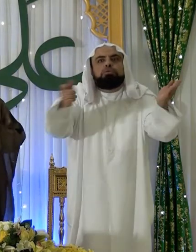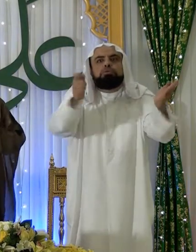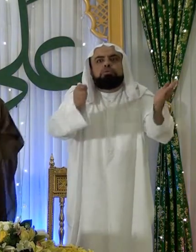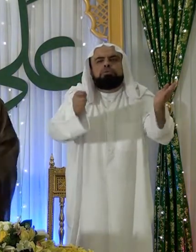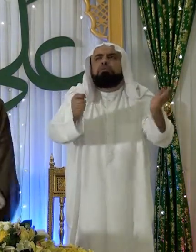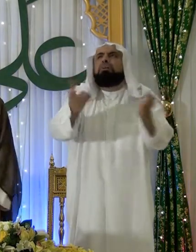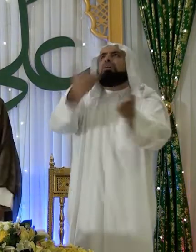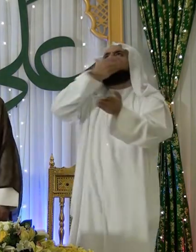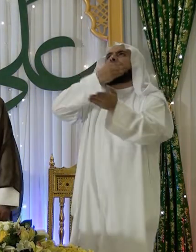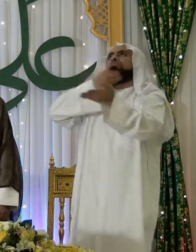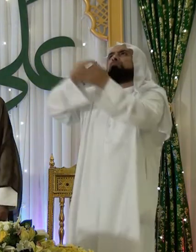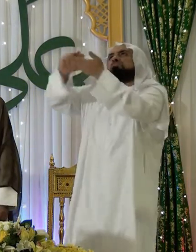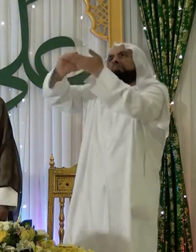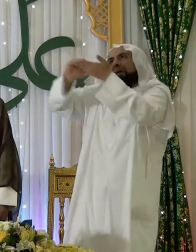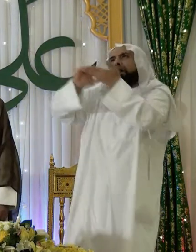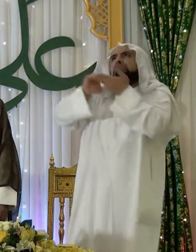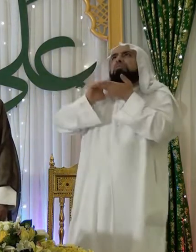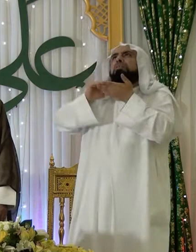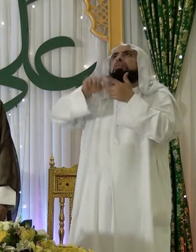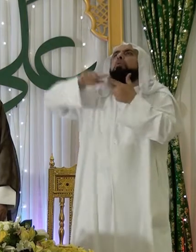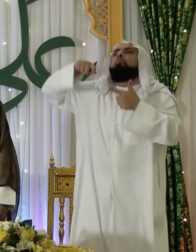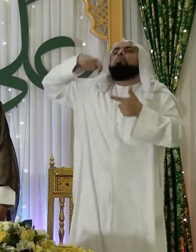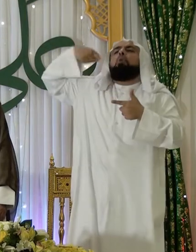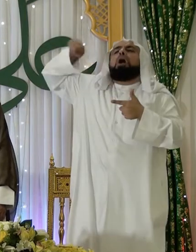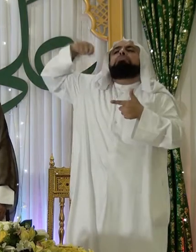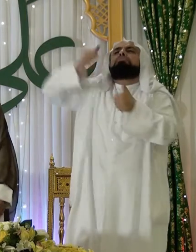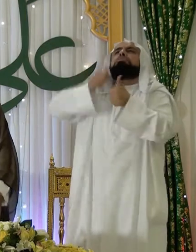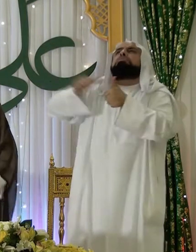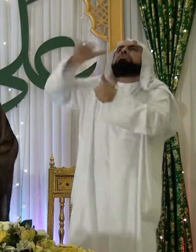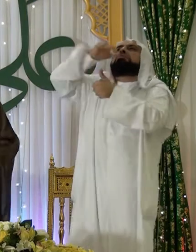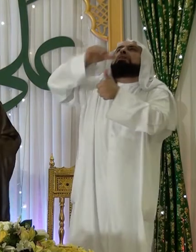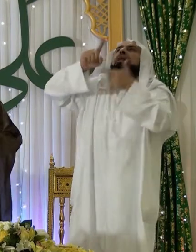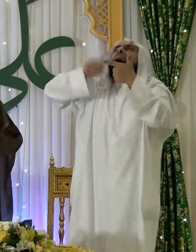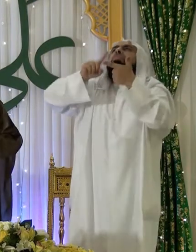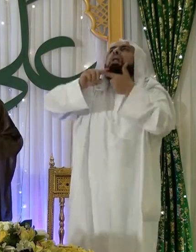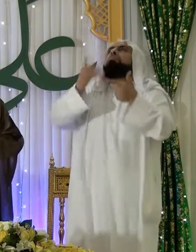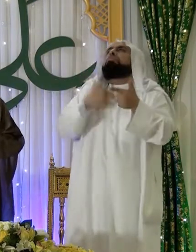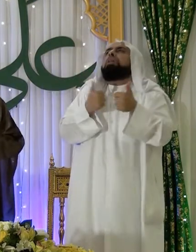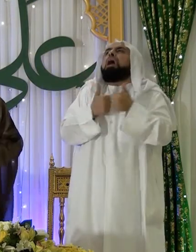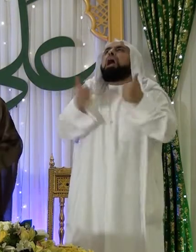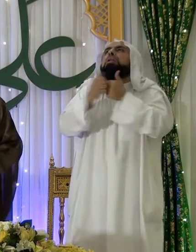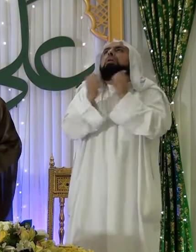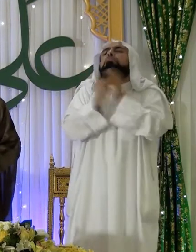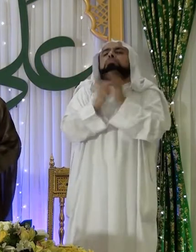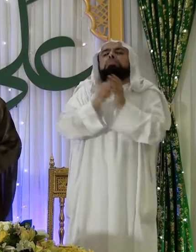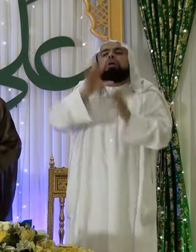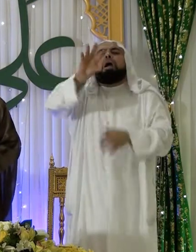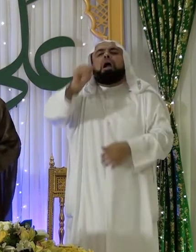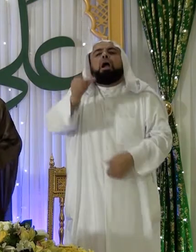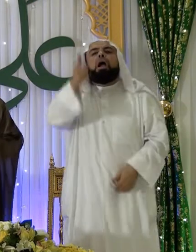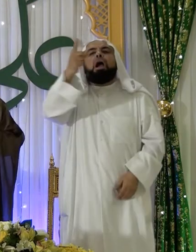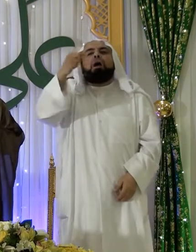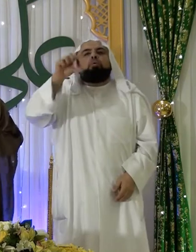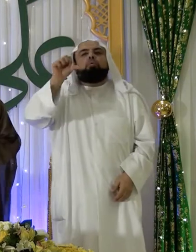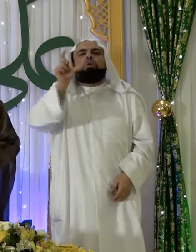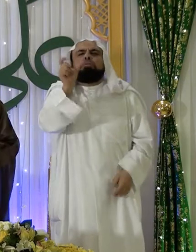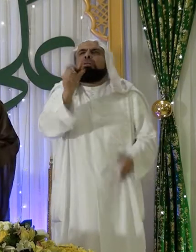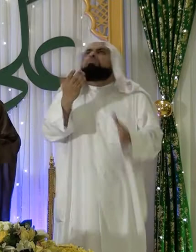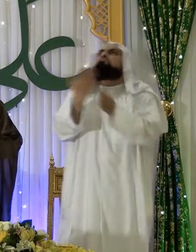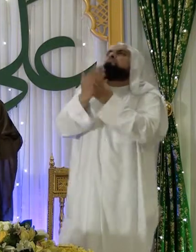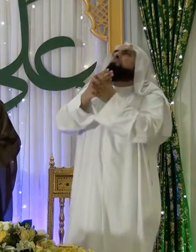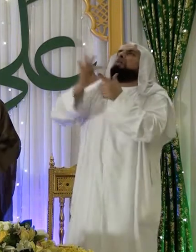واجعل لي وزيرا من أهلي هارون أخي اشدد